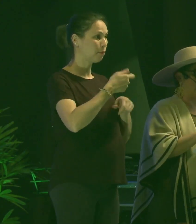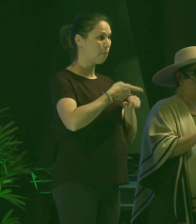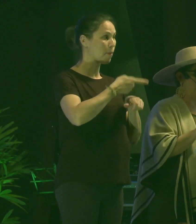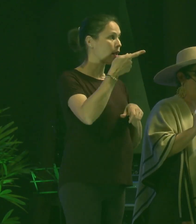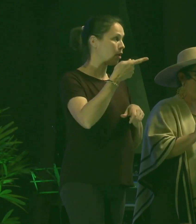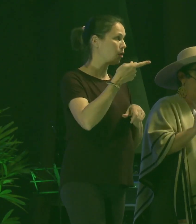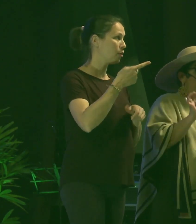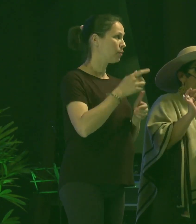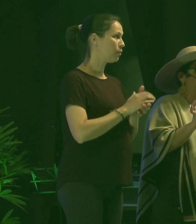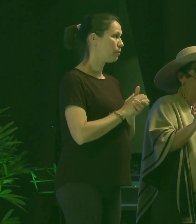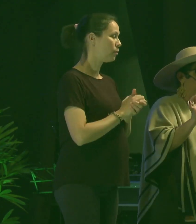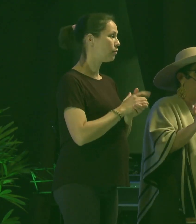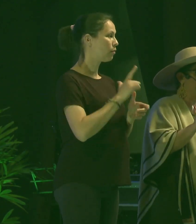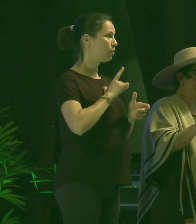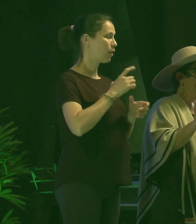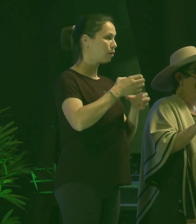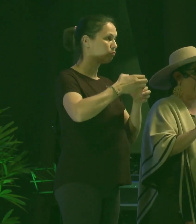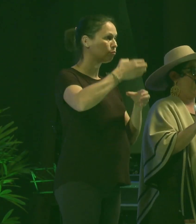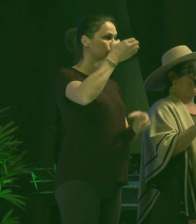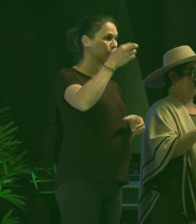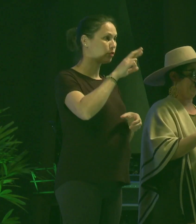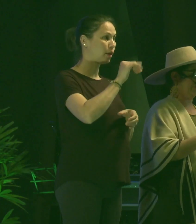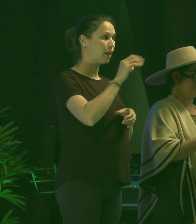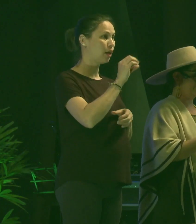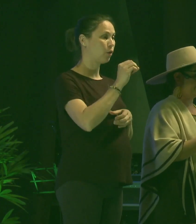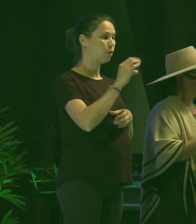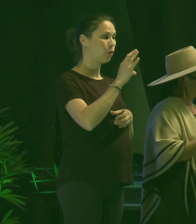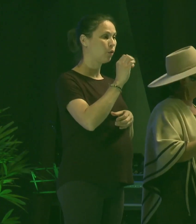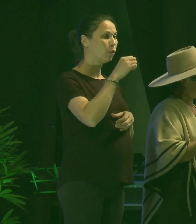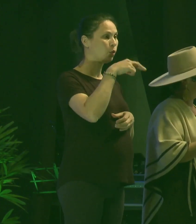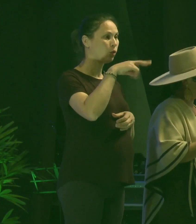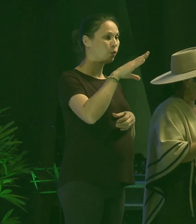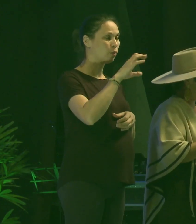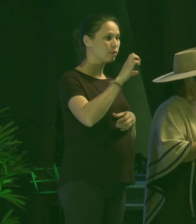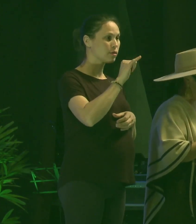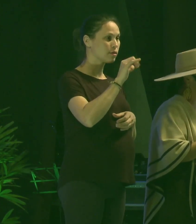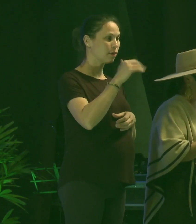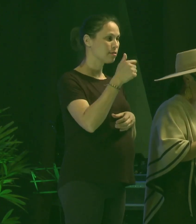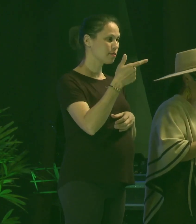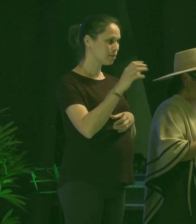casa o troféu Rio Conceição. Vamos lá.